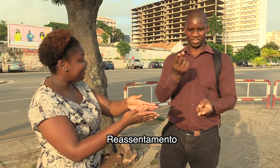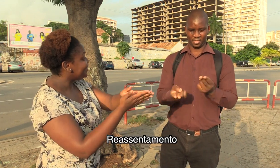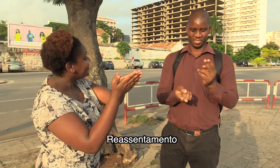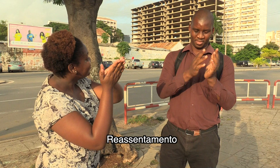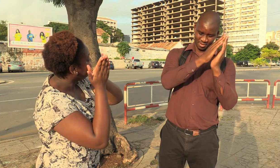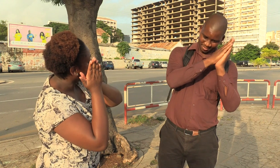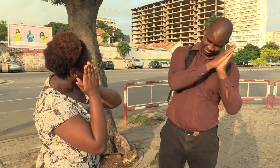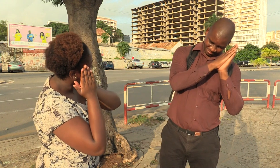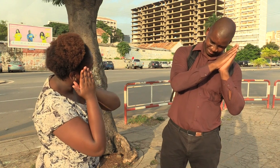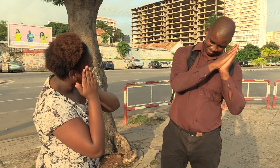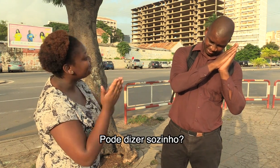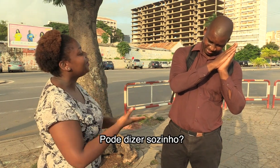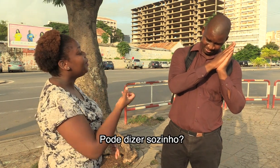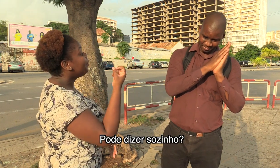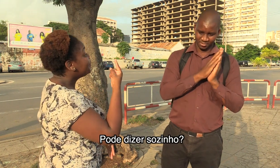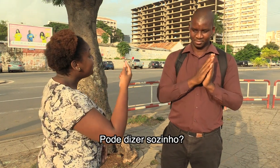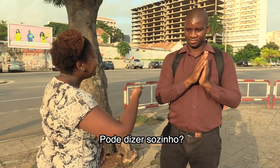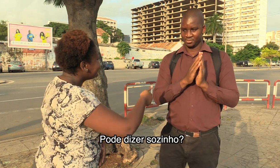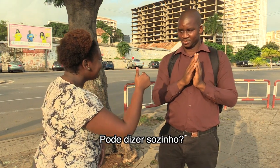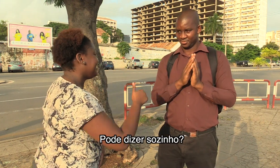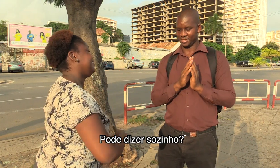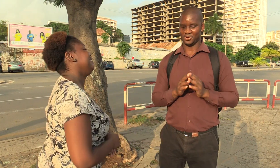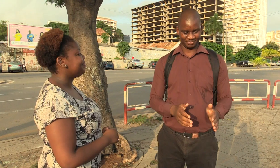Reassentamento. Pode dizer sozinho?